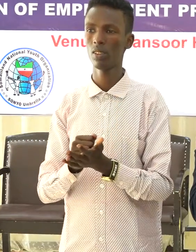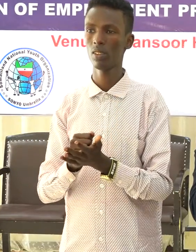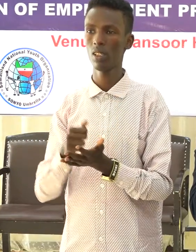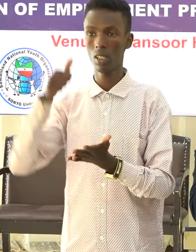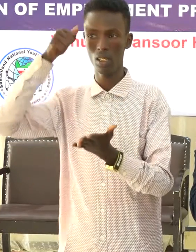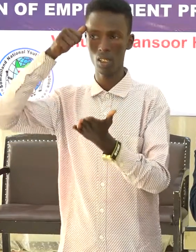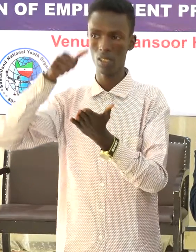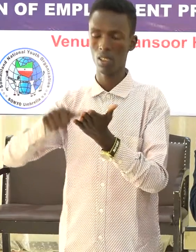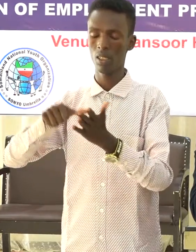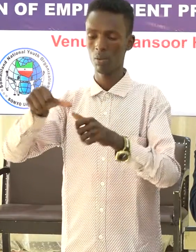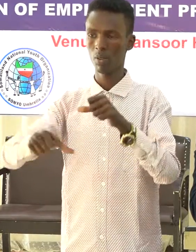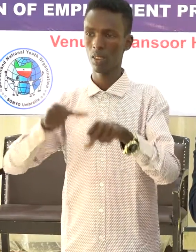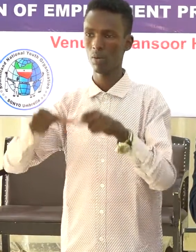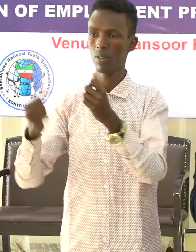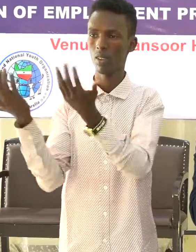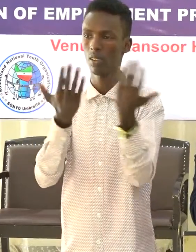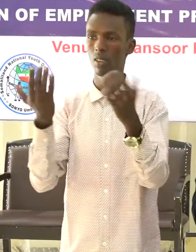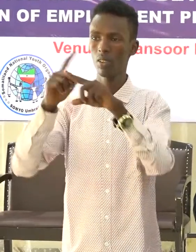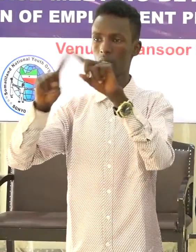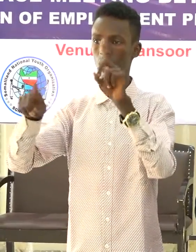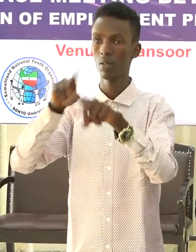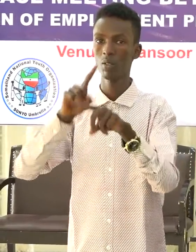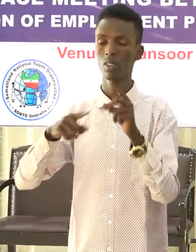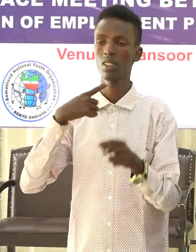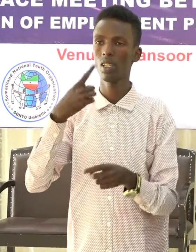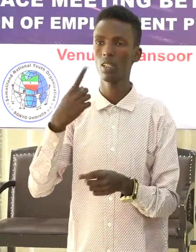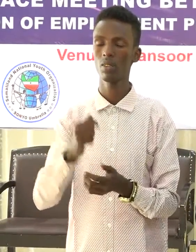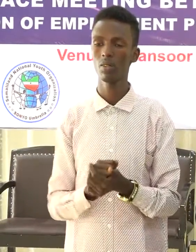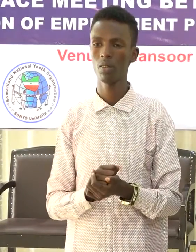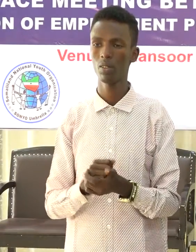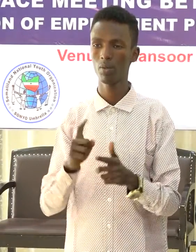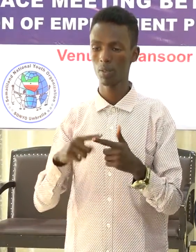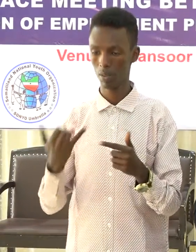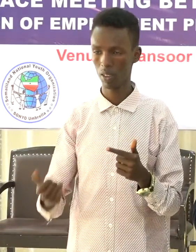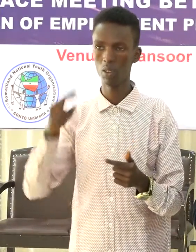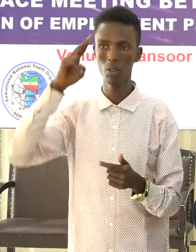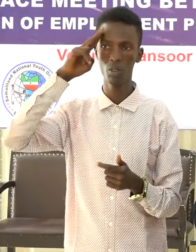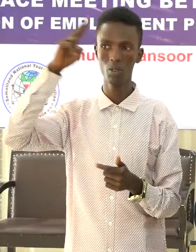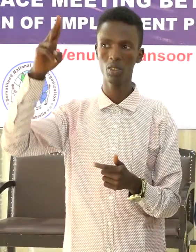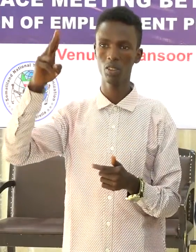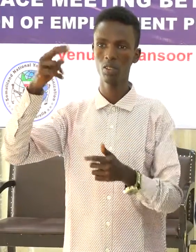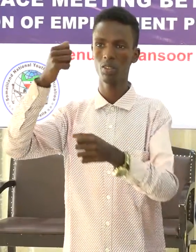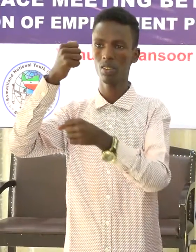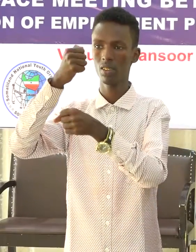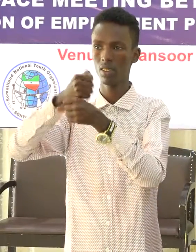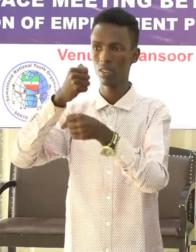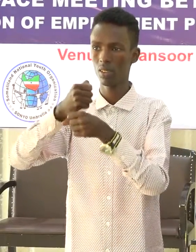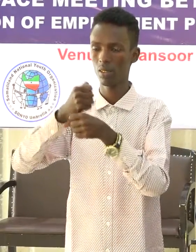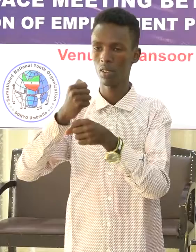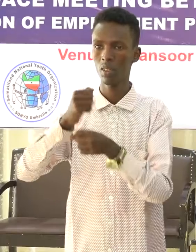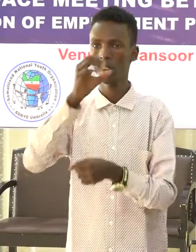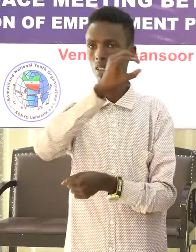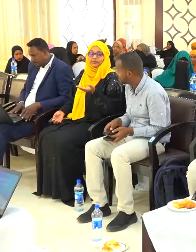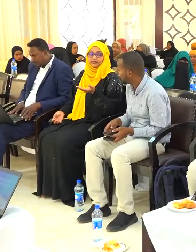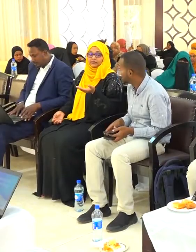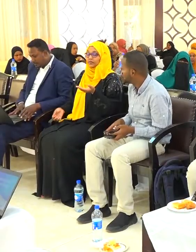saameynta kule dhalinyarada qaybaheeda kala duwana ka hadla maanta ujeedadu waxa weeyaan shaqala-aanta haysata